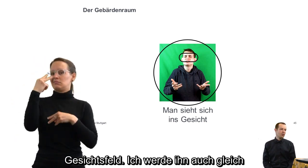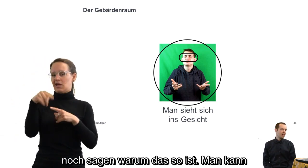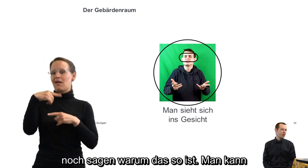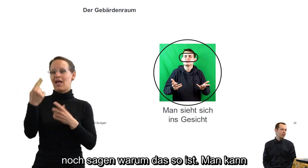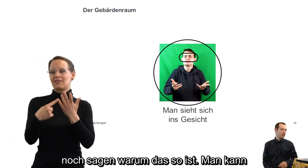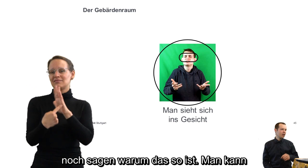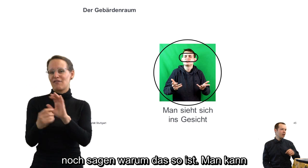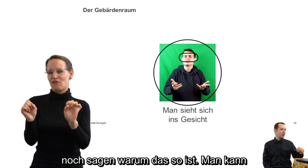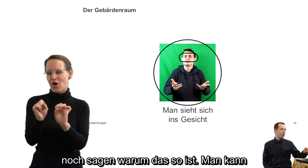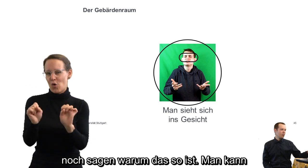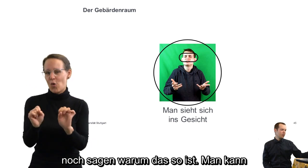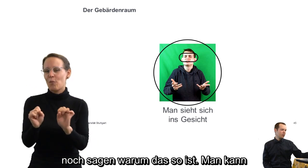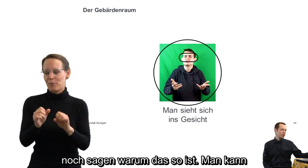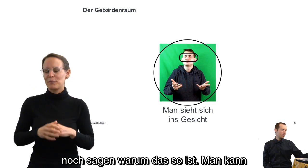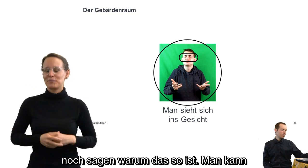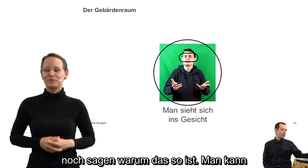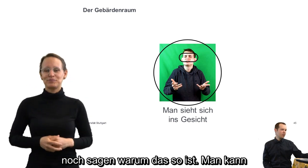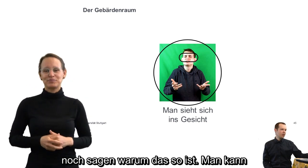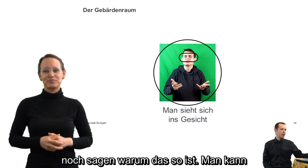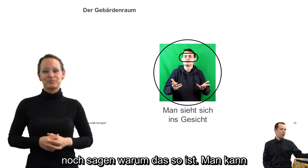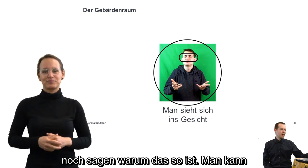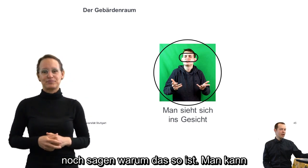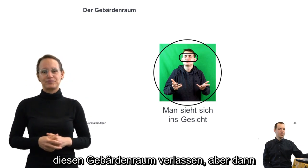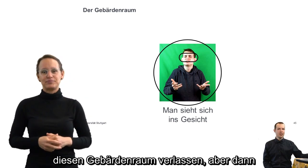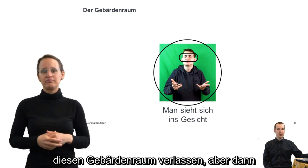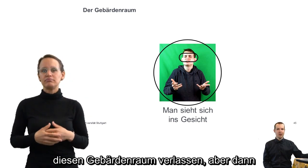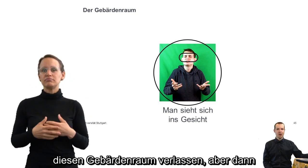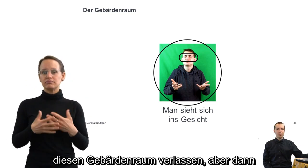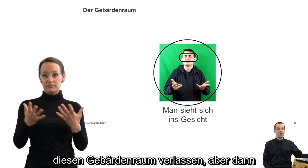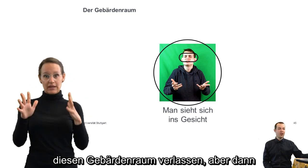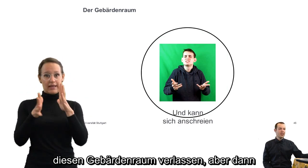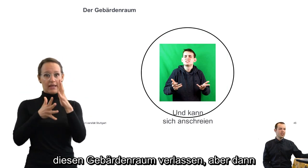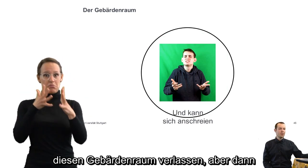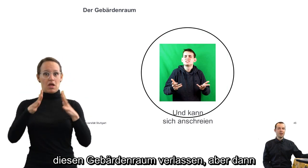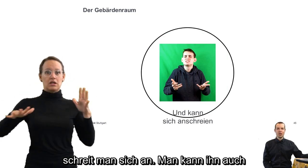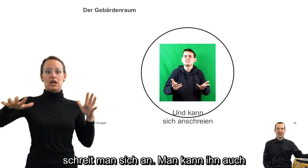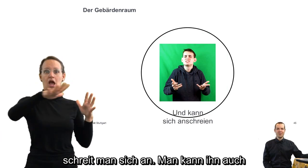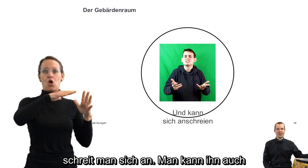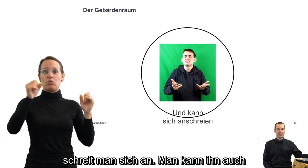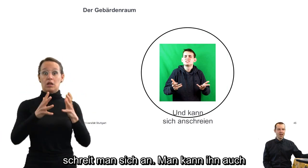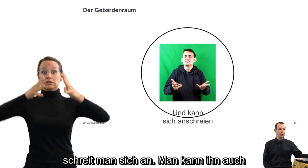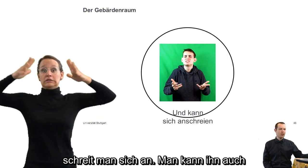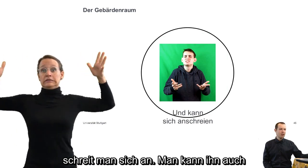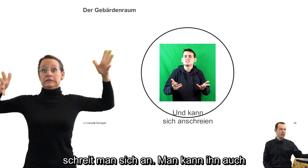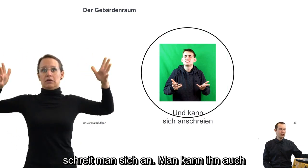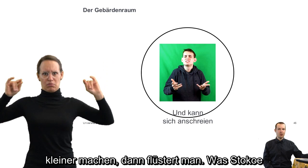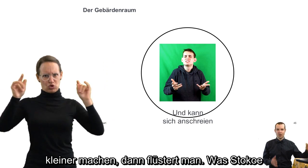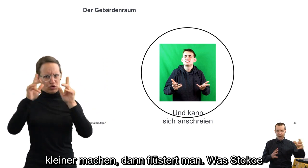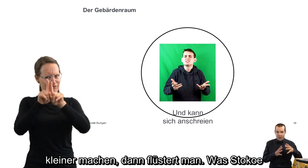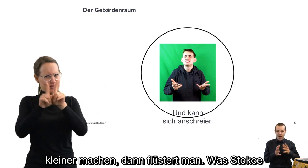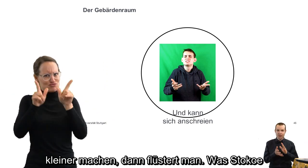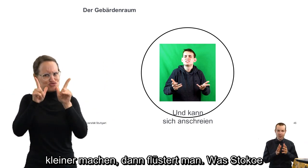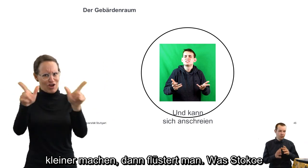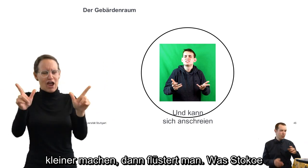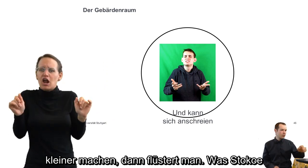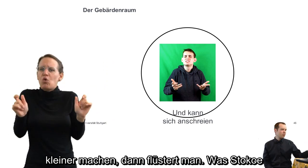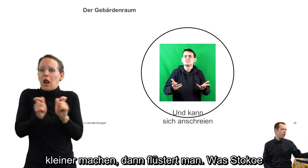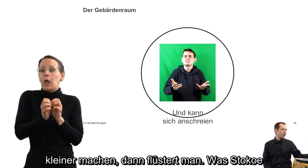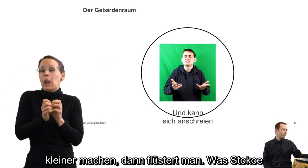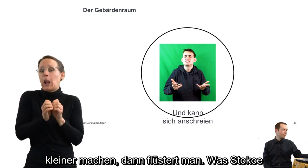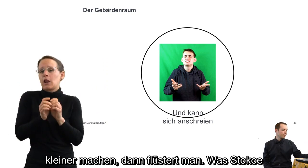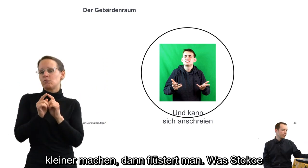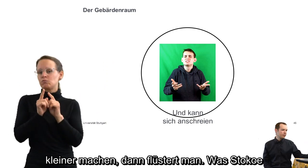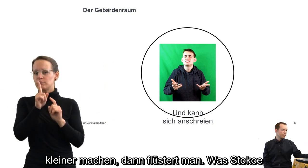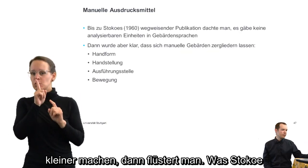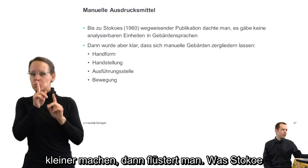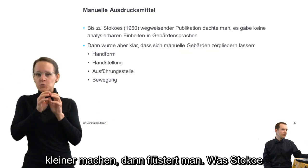auch gleich noch sagen, warum das so ist. Man kann diesen Gebärdenraum verlassen, aber dann schreit man sich an, man kann ihn auch kleiner machen, dann flüstert